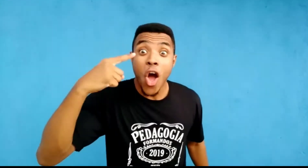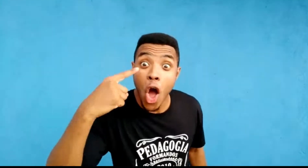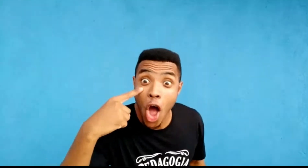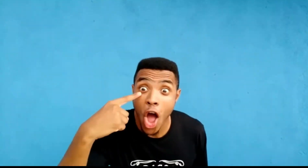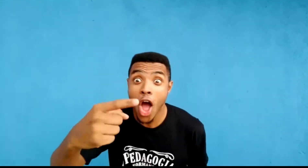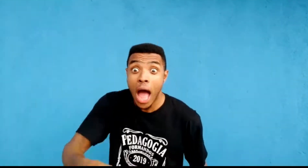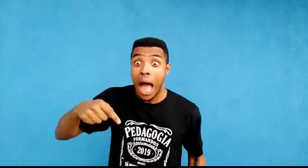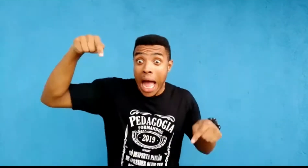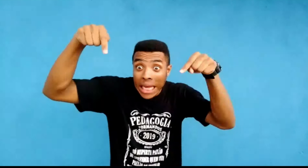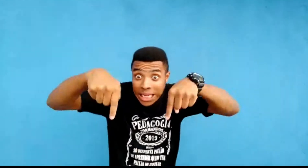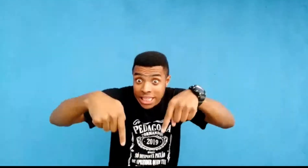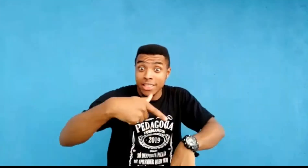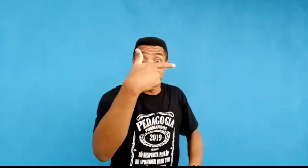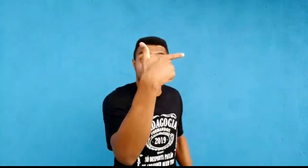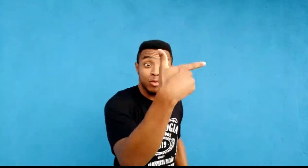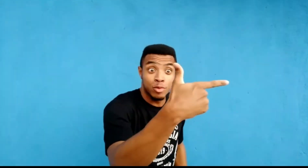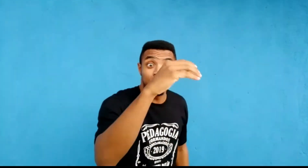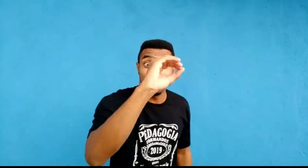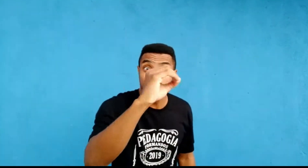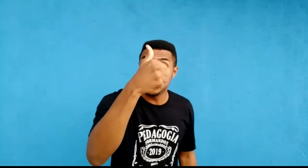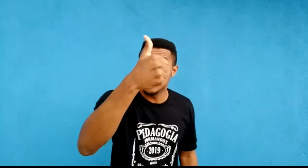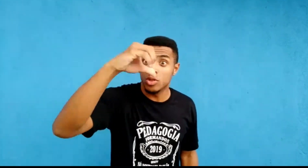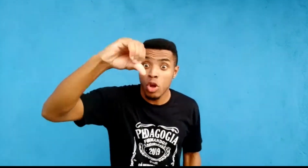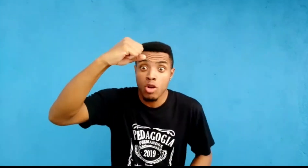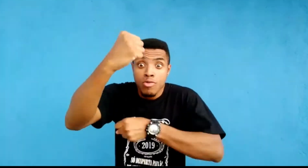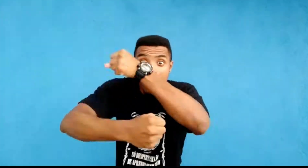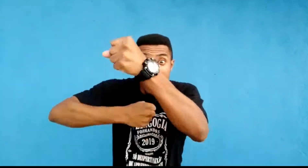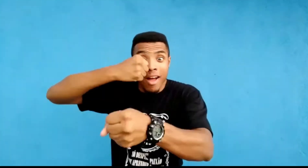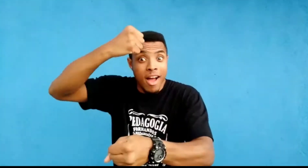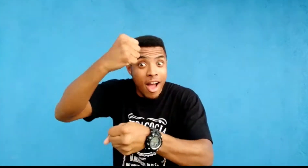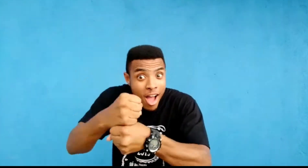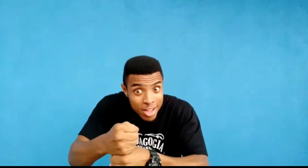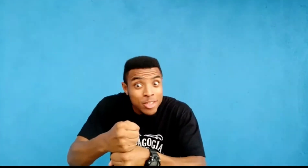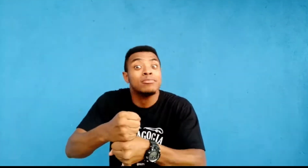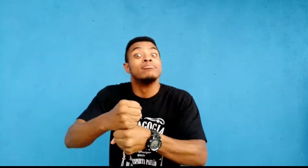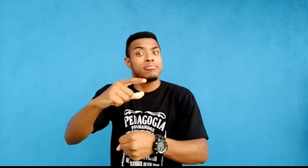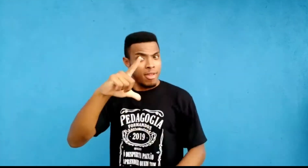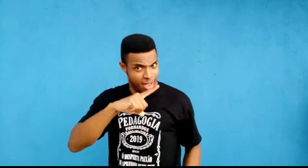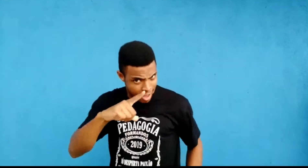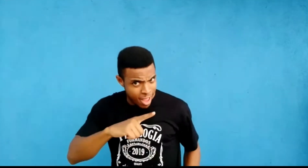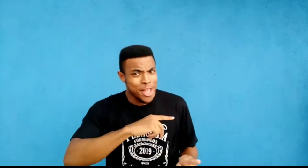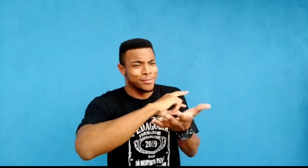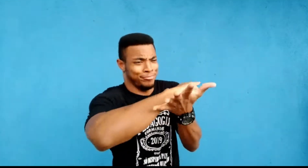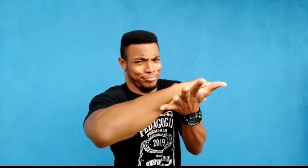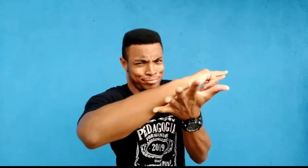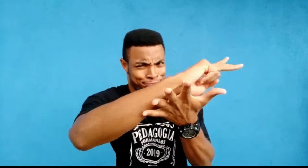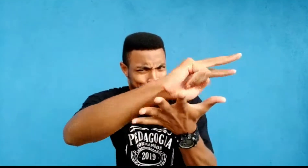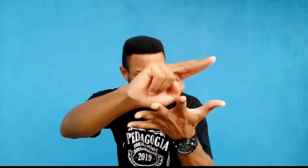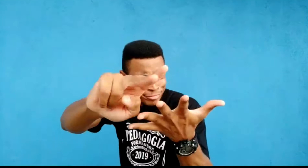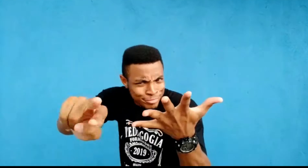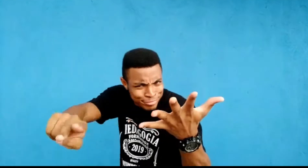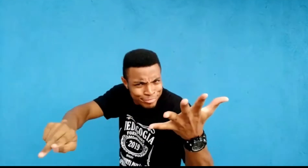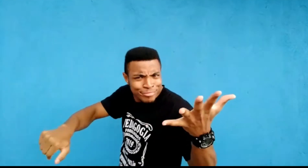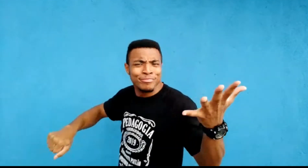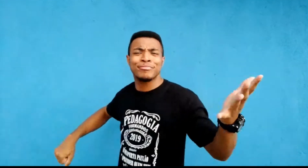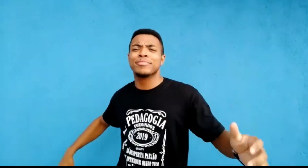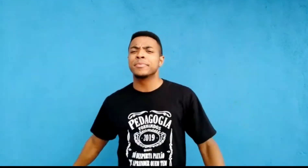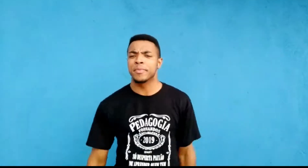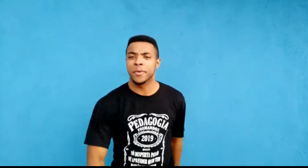Olha só, neste ano de 2019 teremos algumas oficinas diferentes. Então,